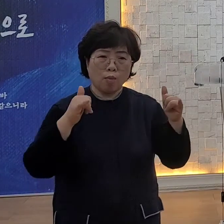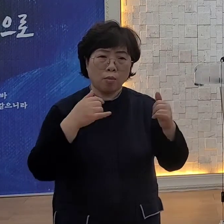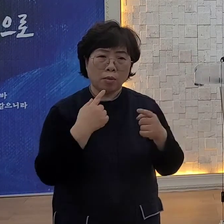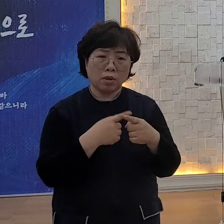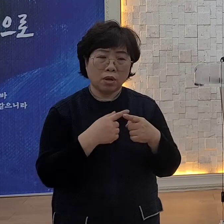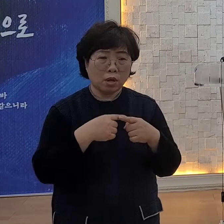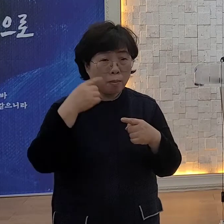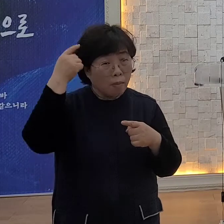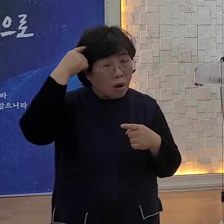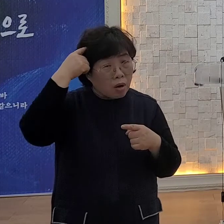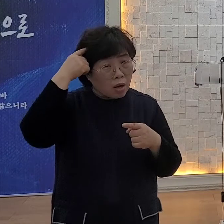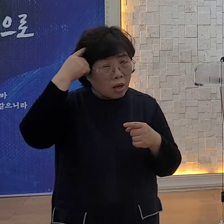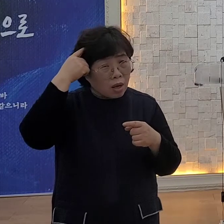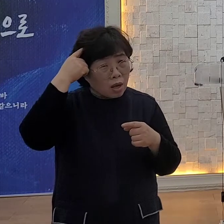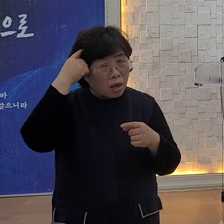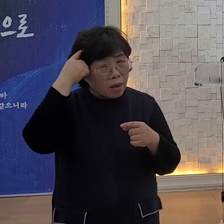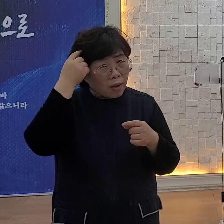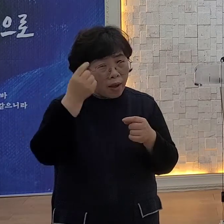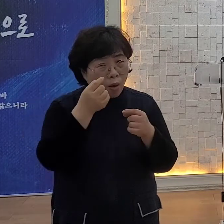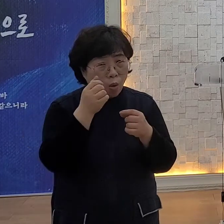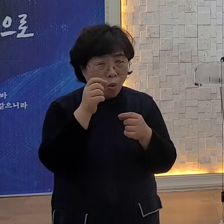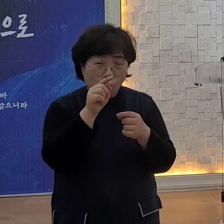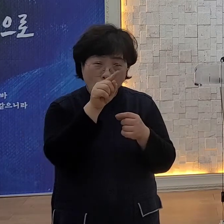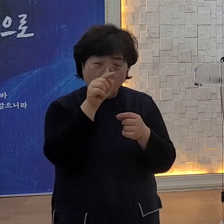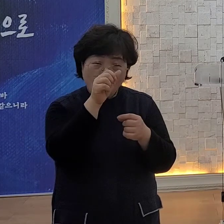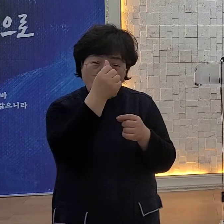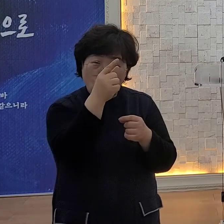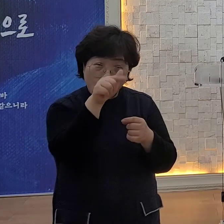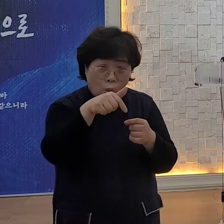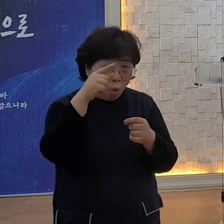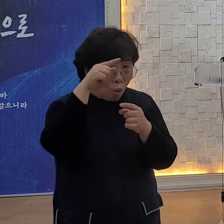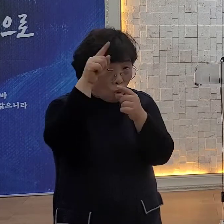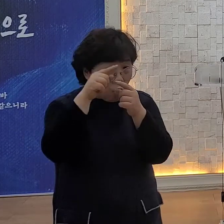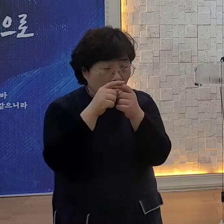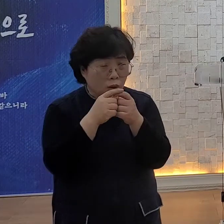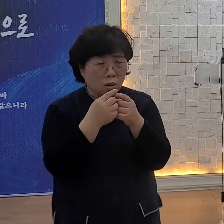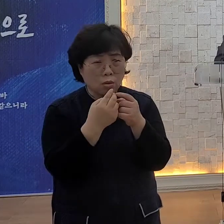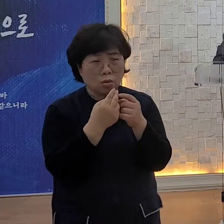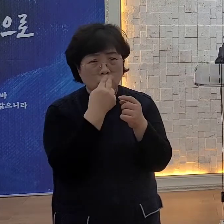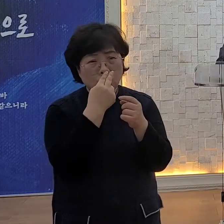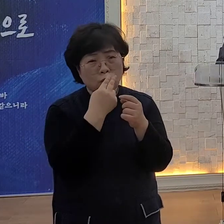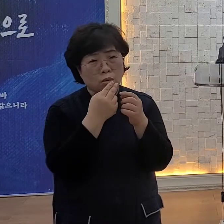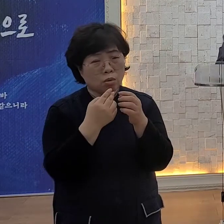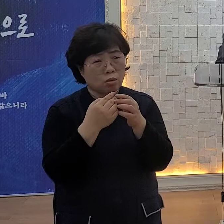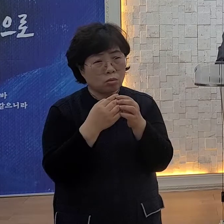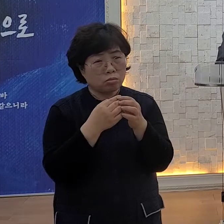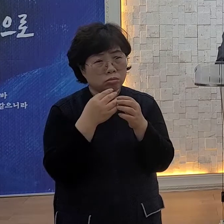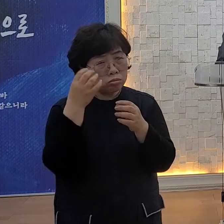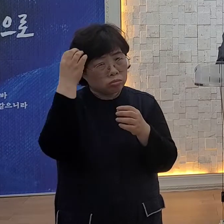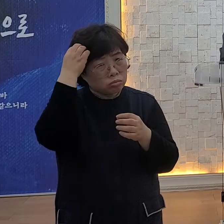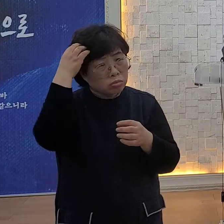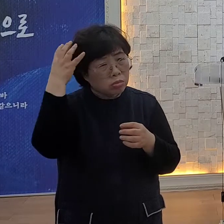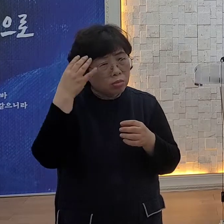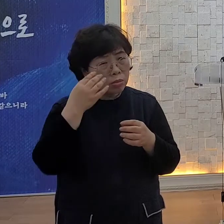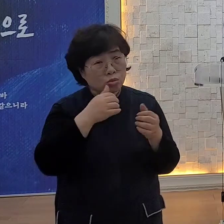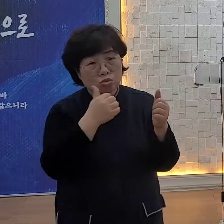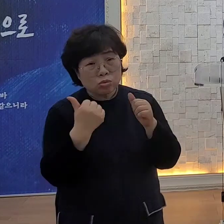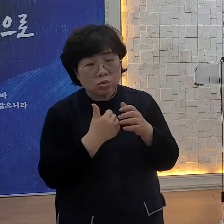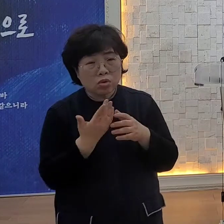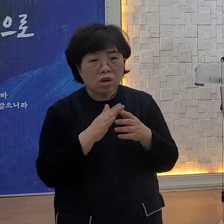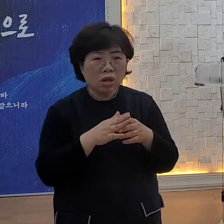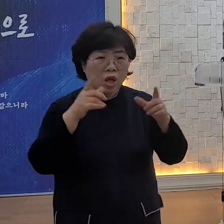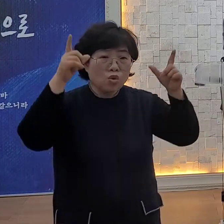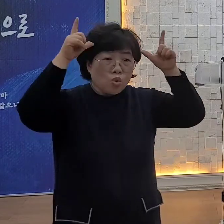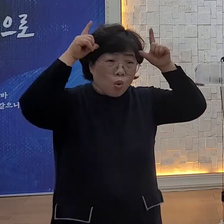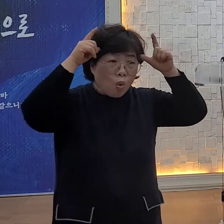종양만 하나 생겨도 이상한데 구멍이 생겼으니까 이 소의 그 뇌가 이상이 생겨서 이상